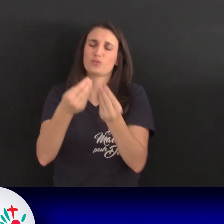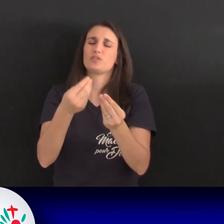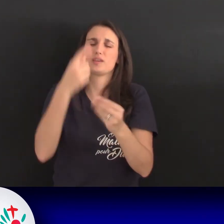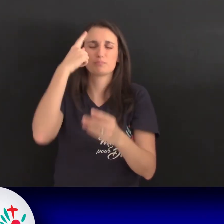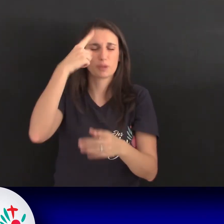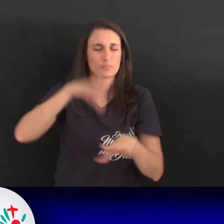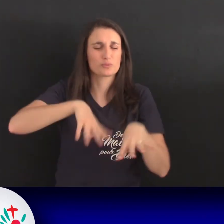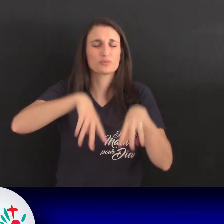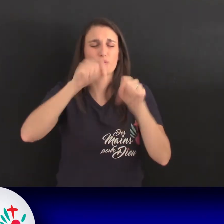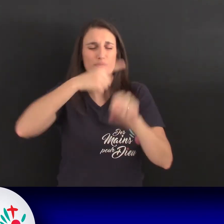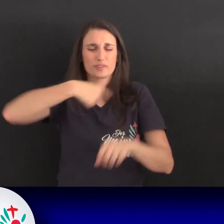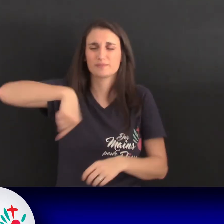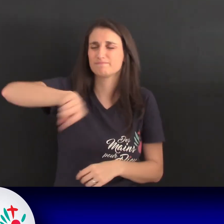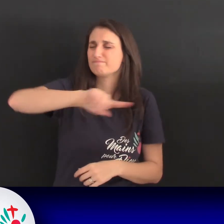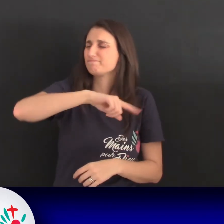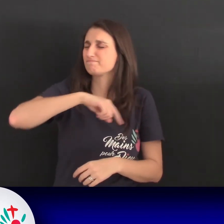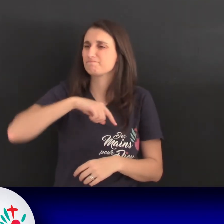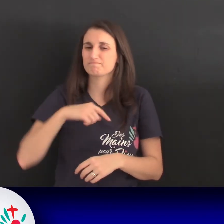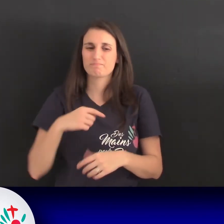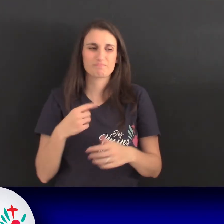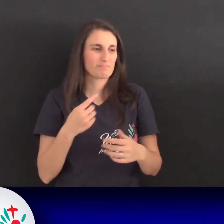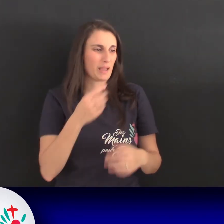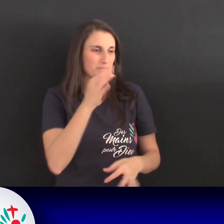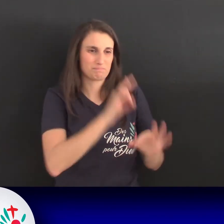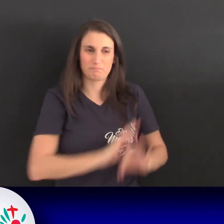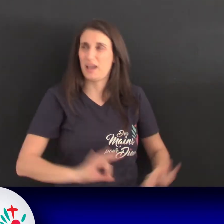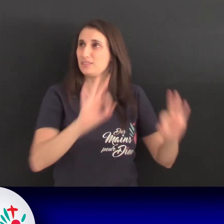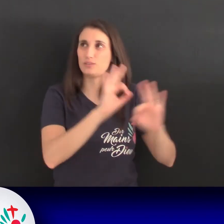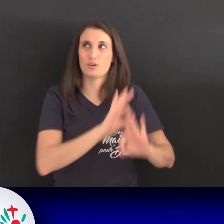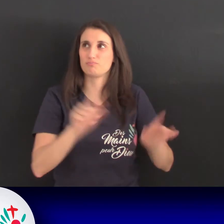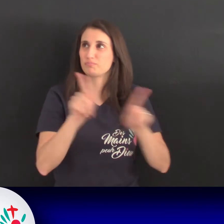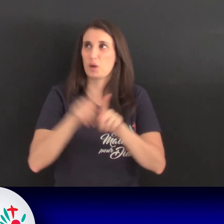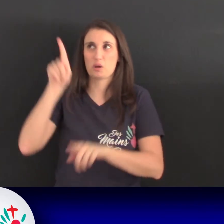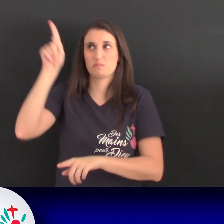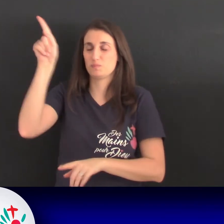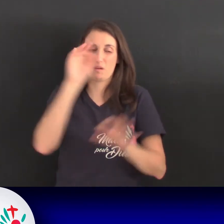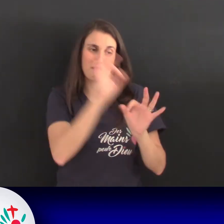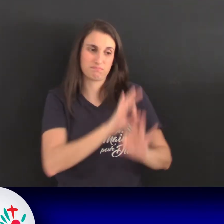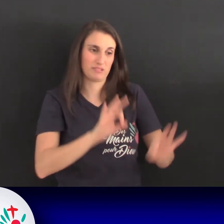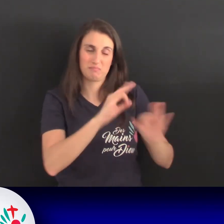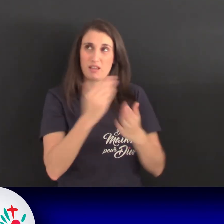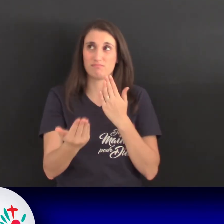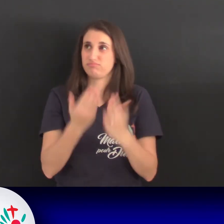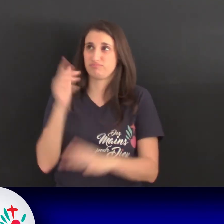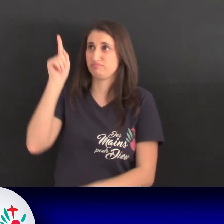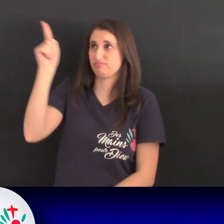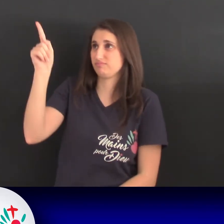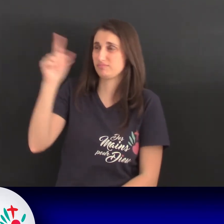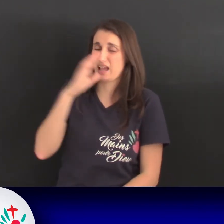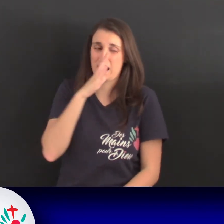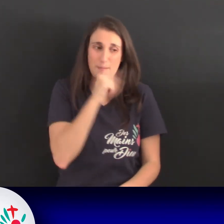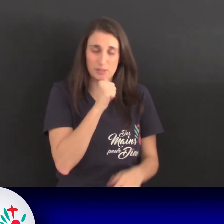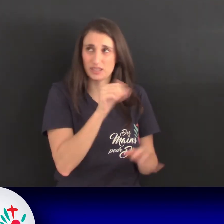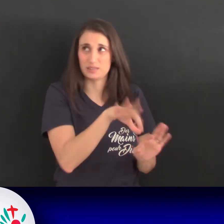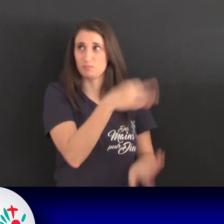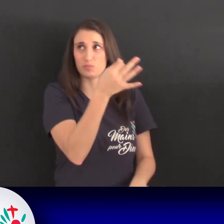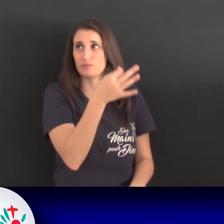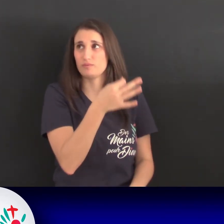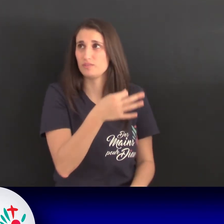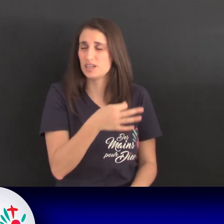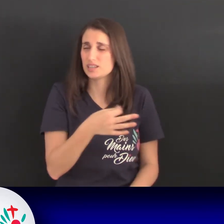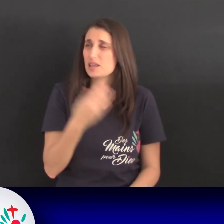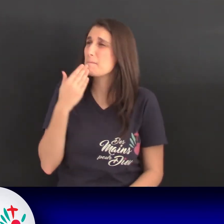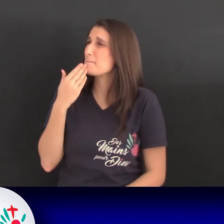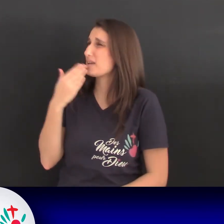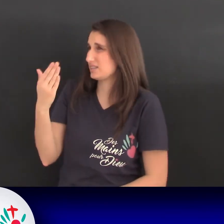Alléluia, qui est comparable à toi, qui est comme toi, ô personne, Seigneur. Alléluia, merci parce